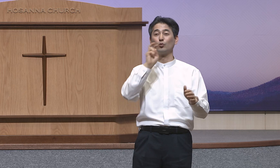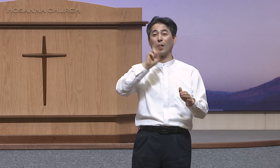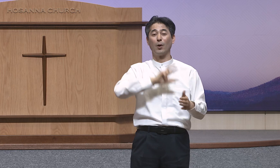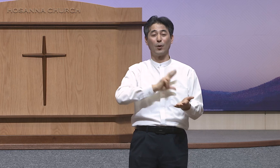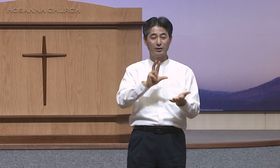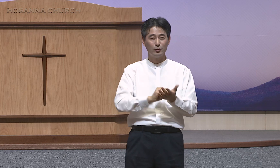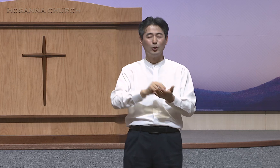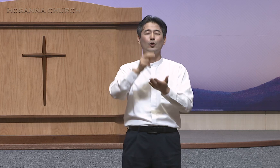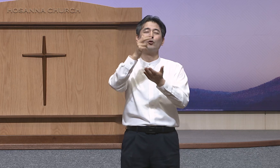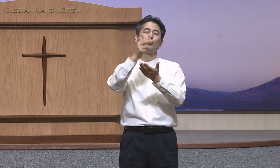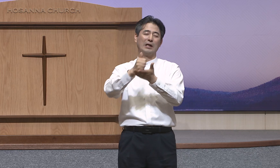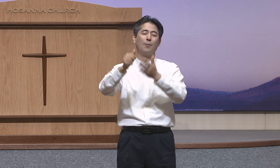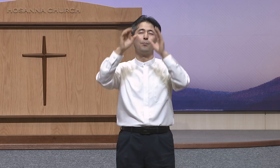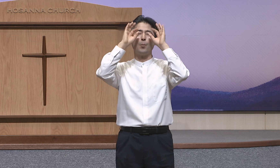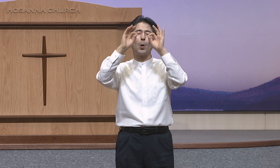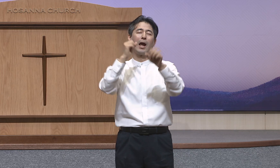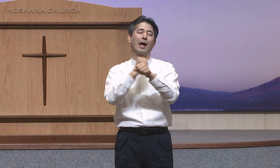사역하고 있습니다.